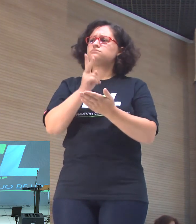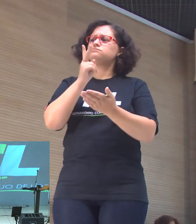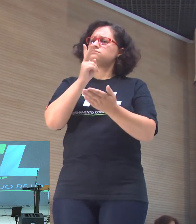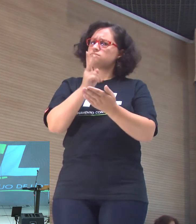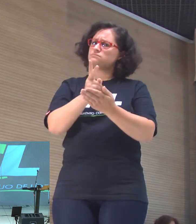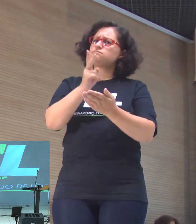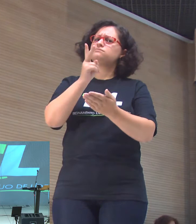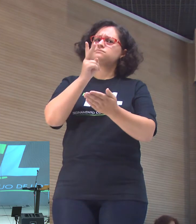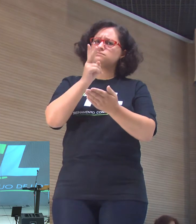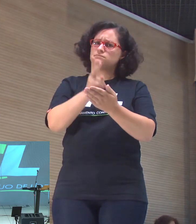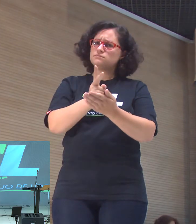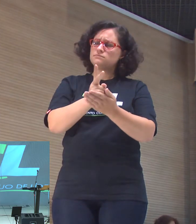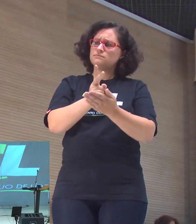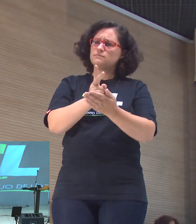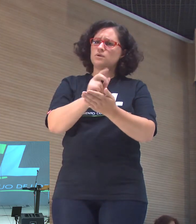dedicavam.